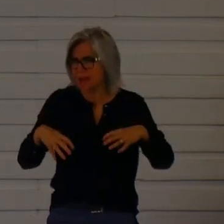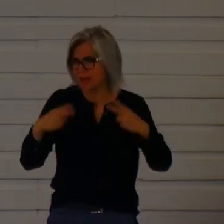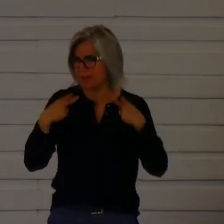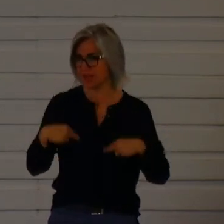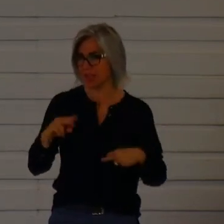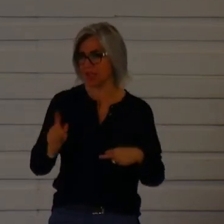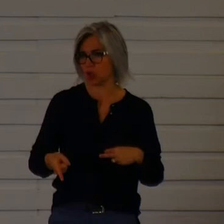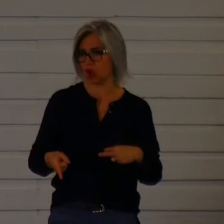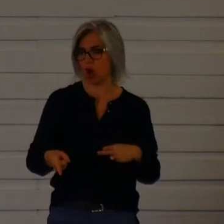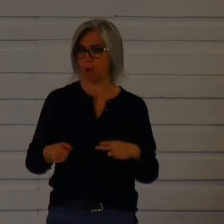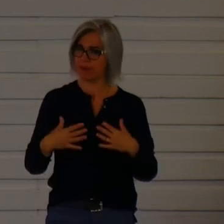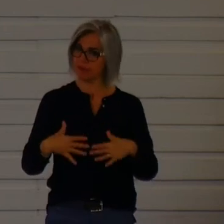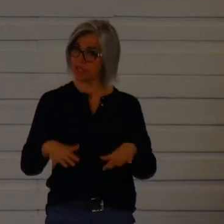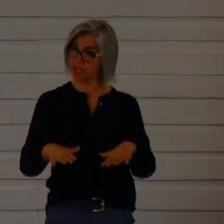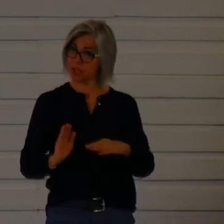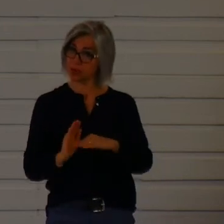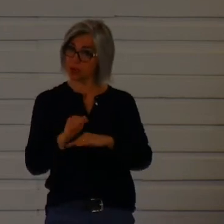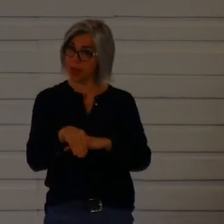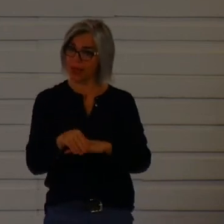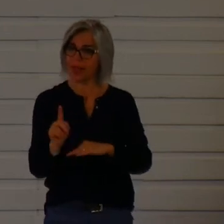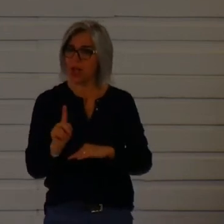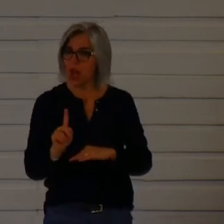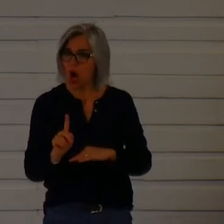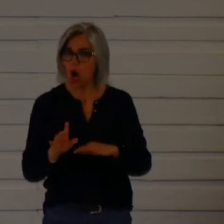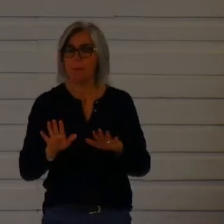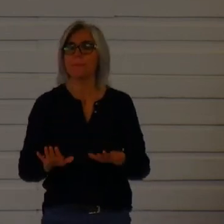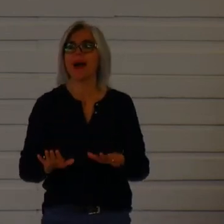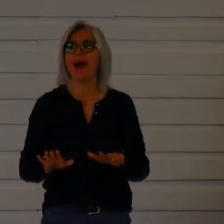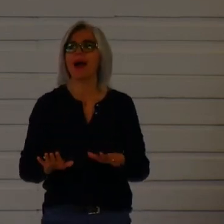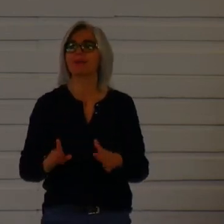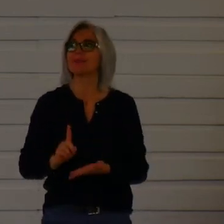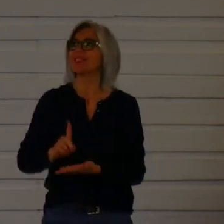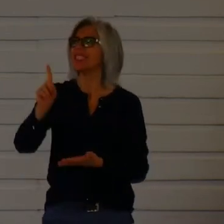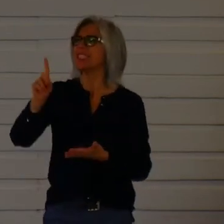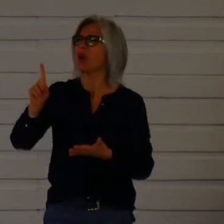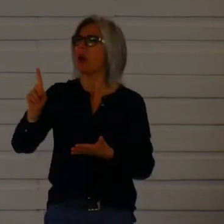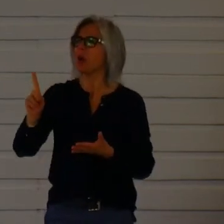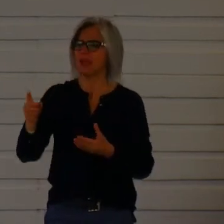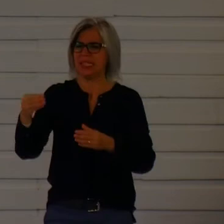passata, ma Dio risponde in mezzo alla tempesta.